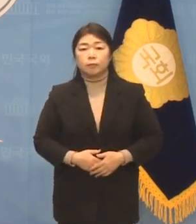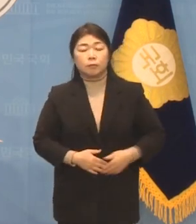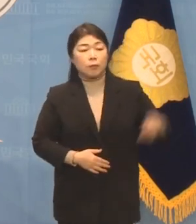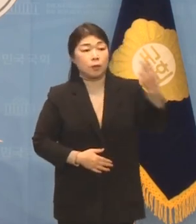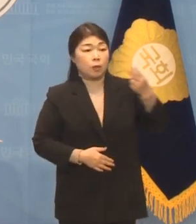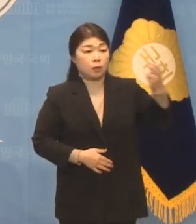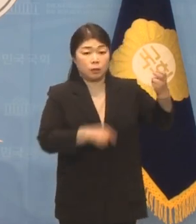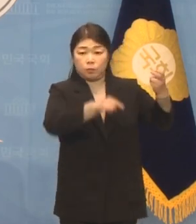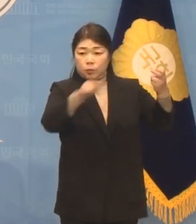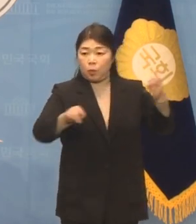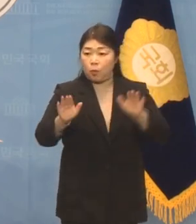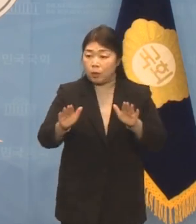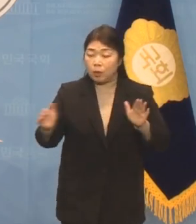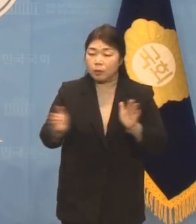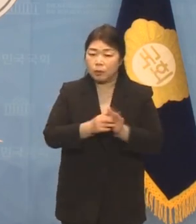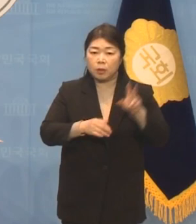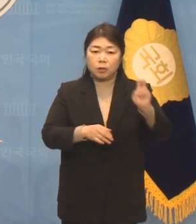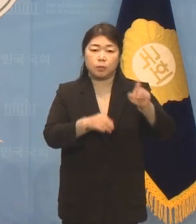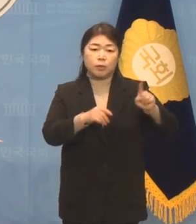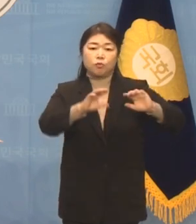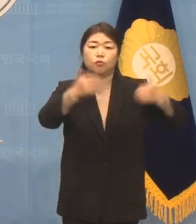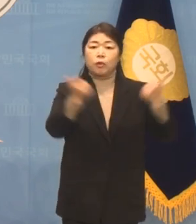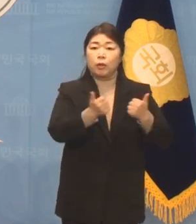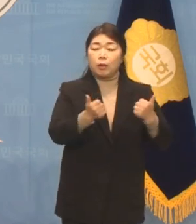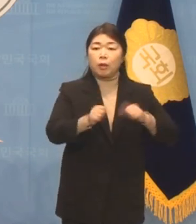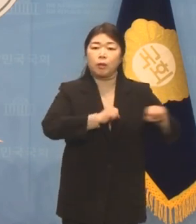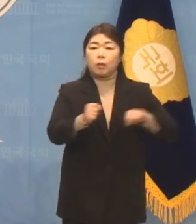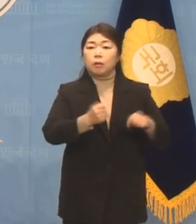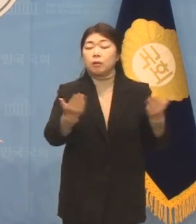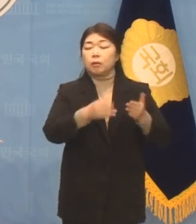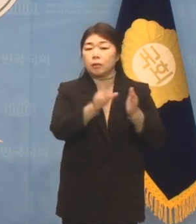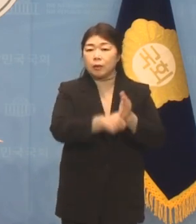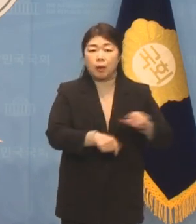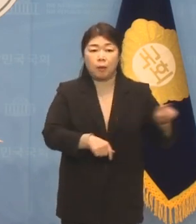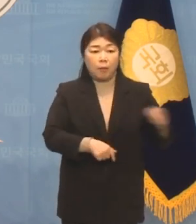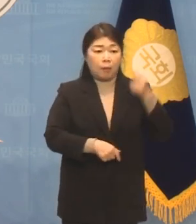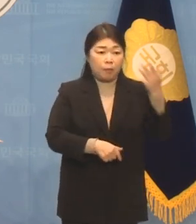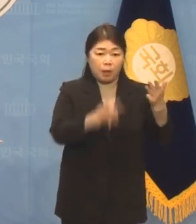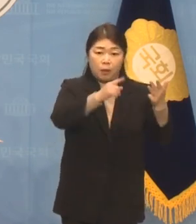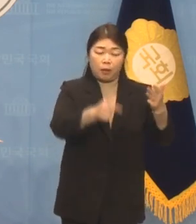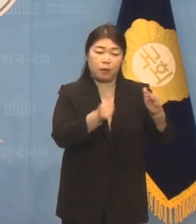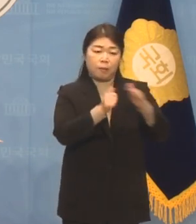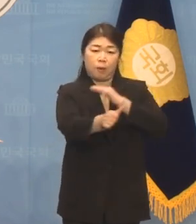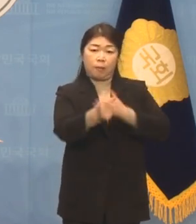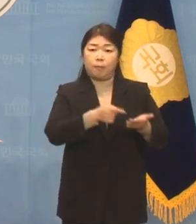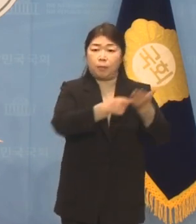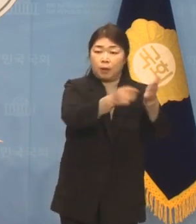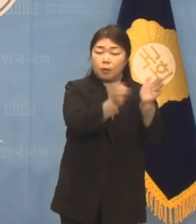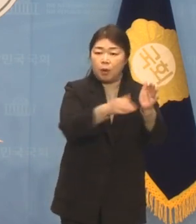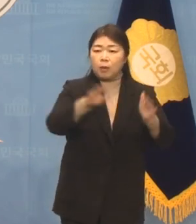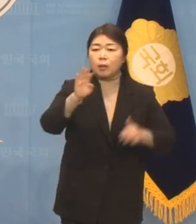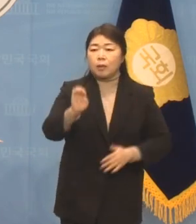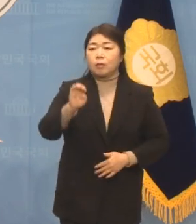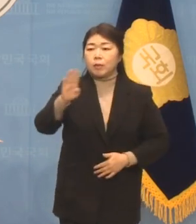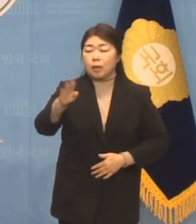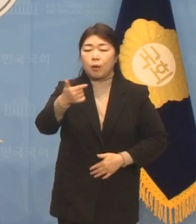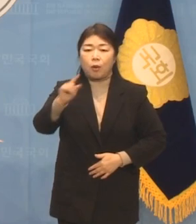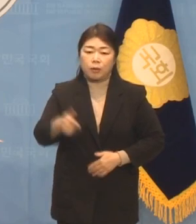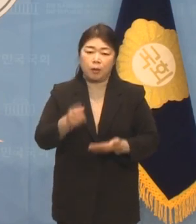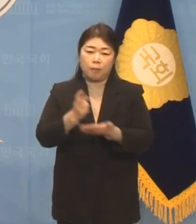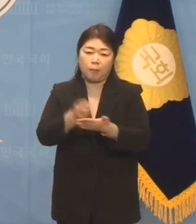2020년부터 올해까지 21대 국회 임기 중 총 108건을 대표 발의해